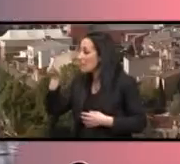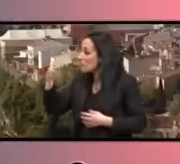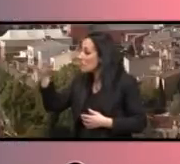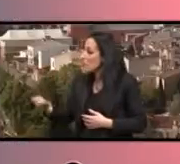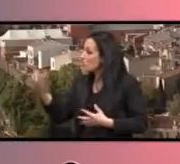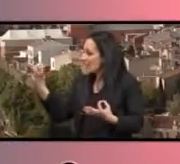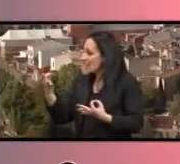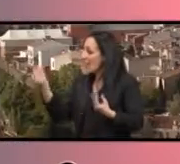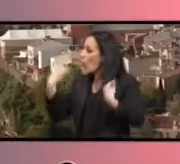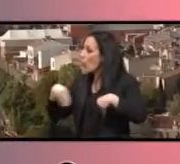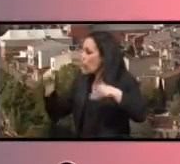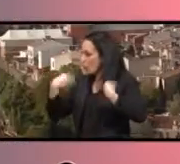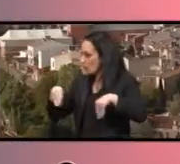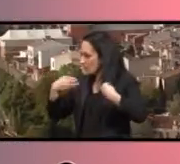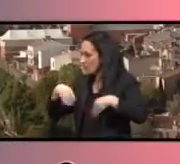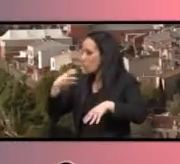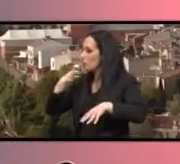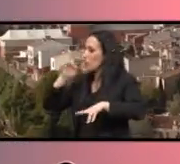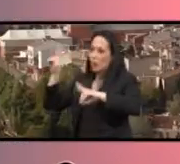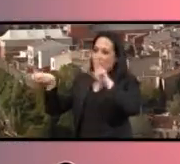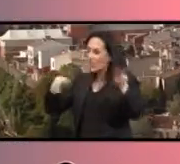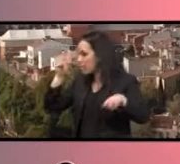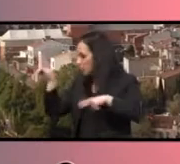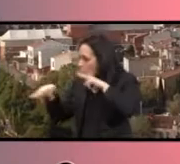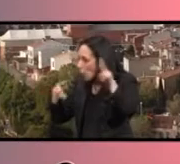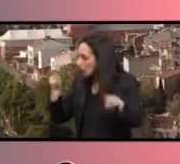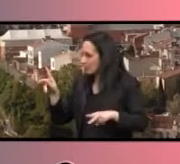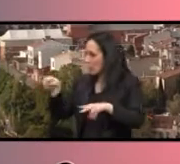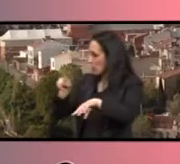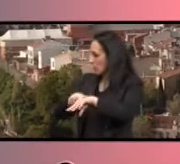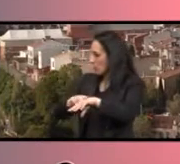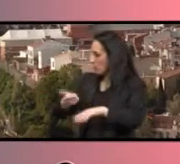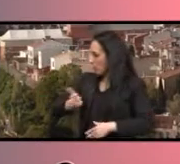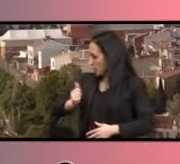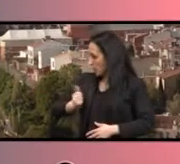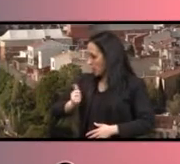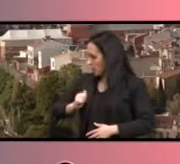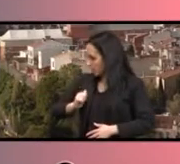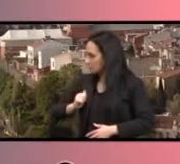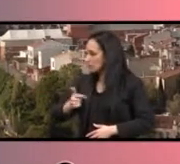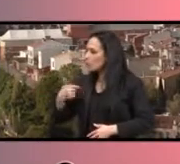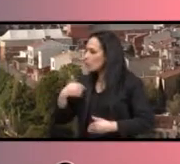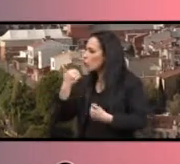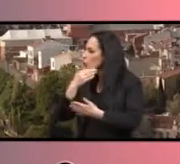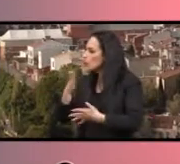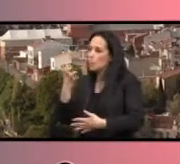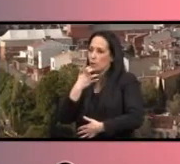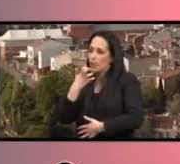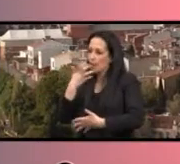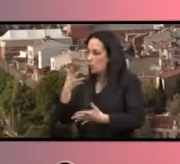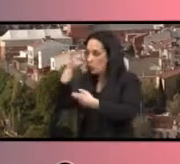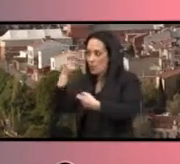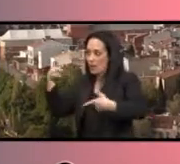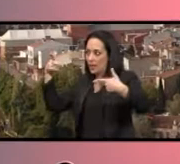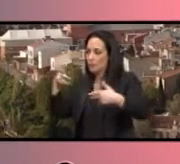és a l'oci, distreure's, gaudir de l'oci, del temps a cadascú. Jo no sé com vosaltres viviu quan aneu al